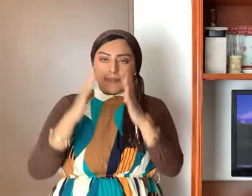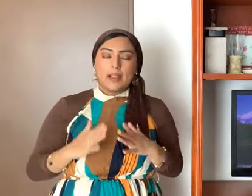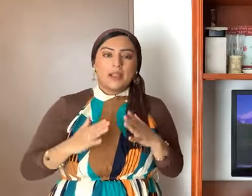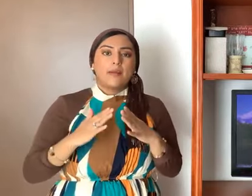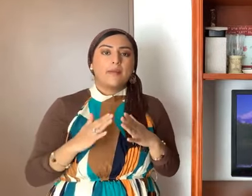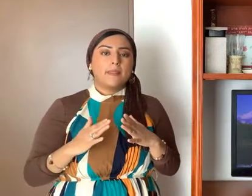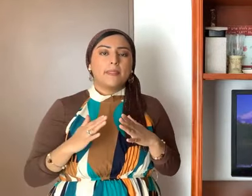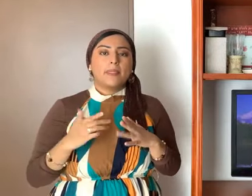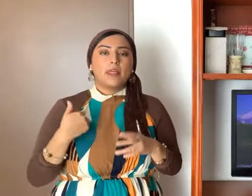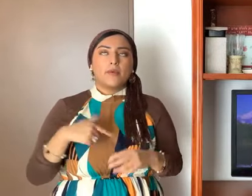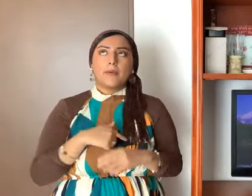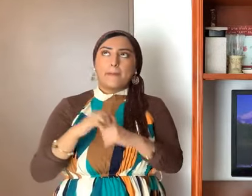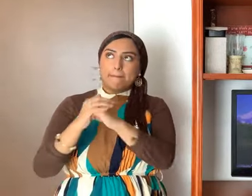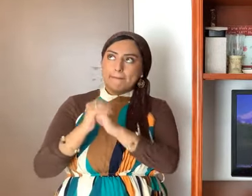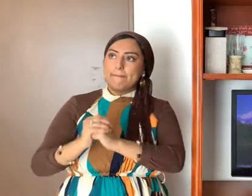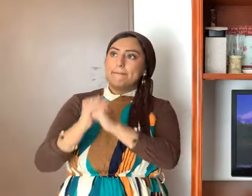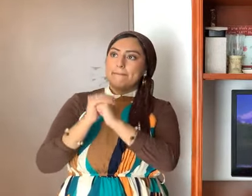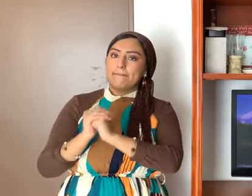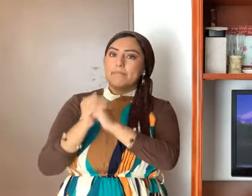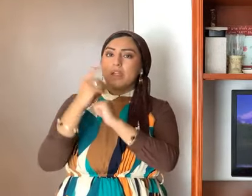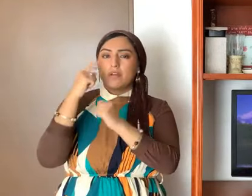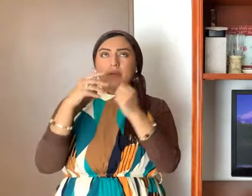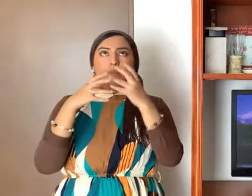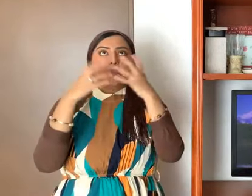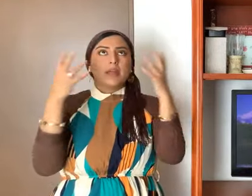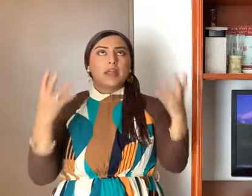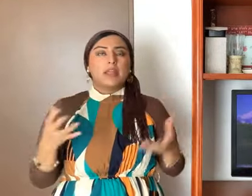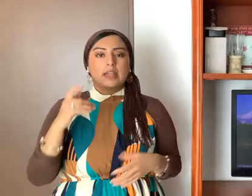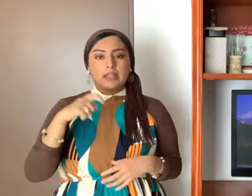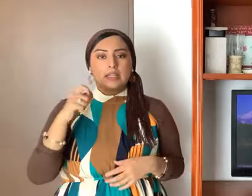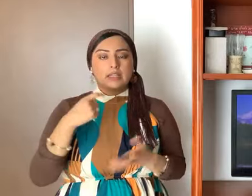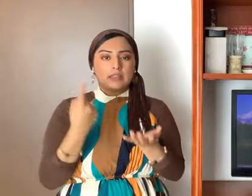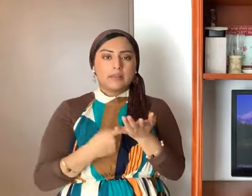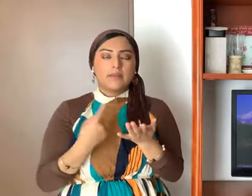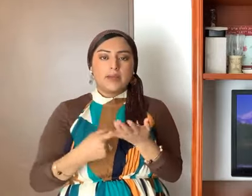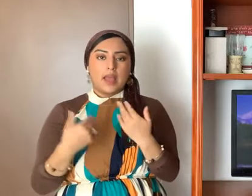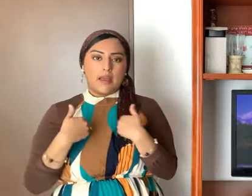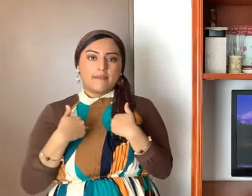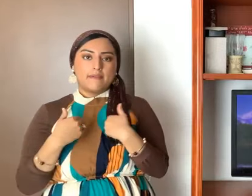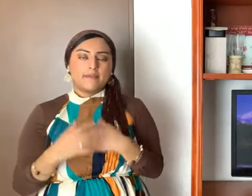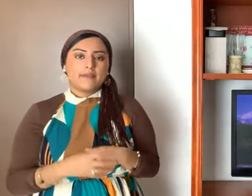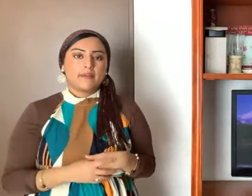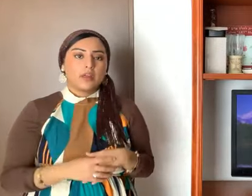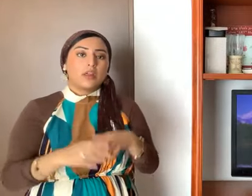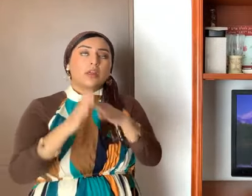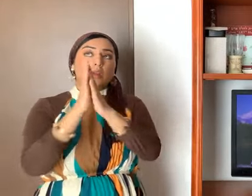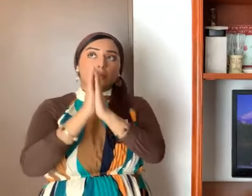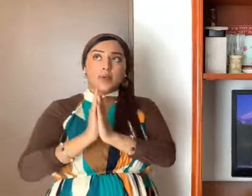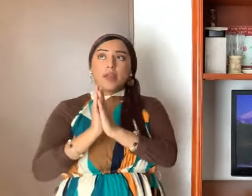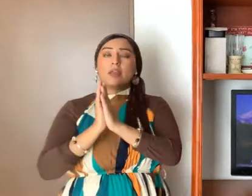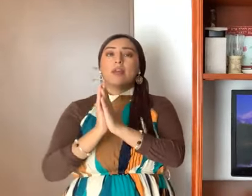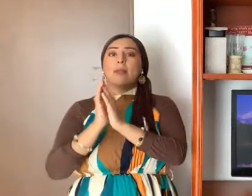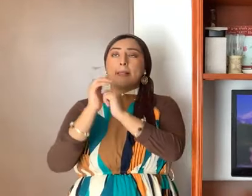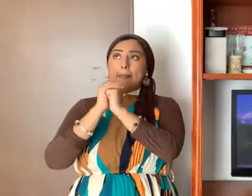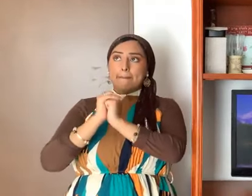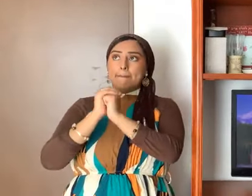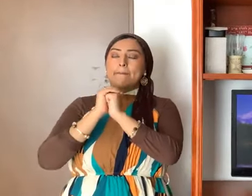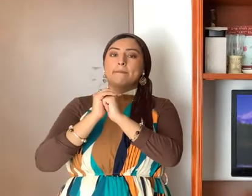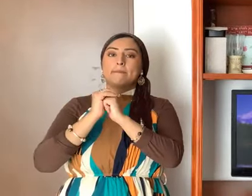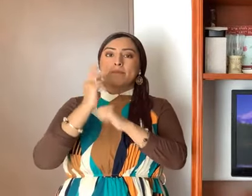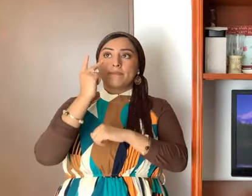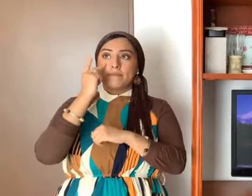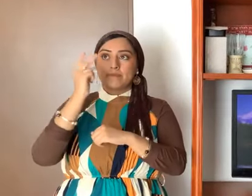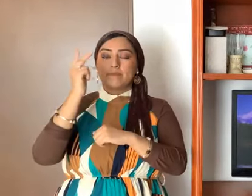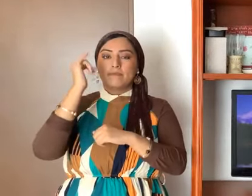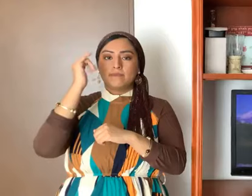estar clamando y gimiendo por tantas necesidades que a veces hay. Y entonces oras, clamas, gimes, ves